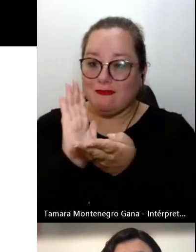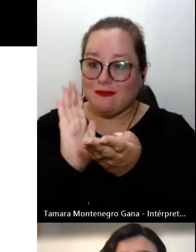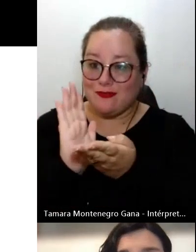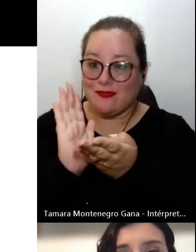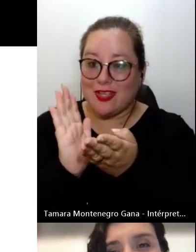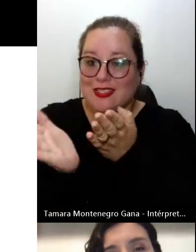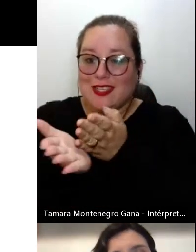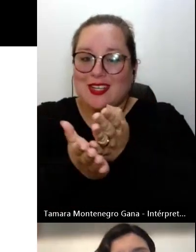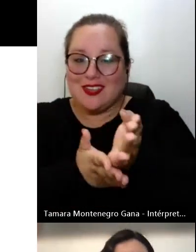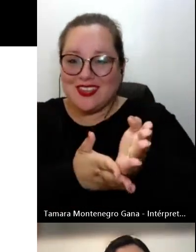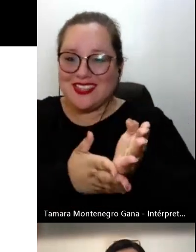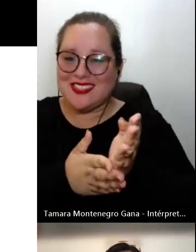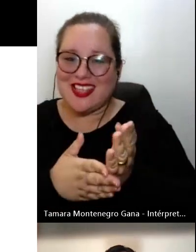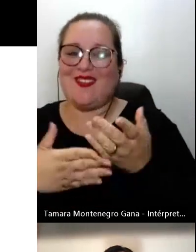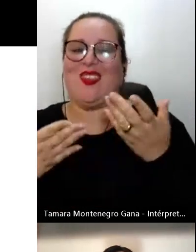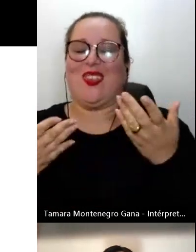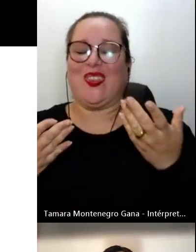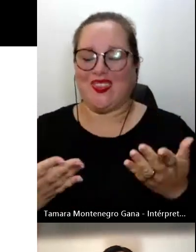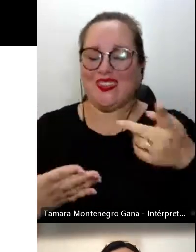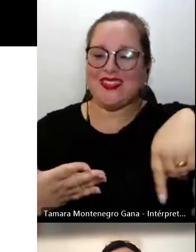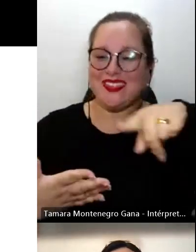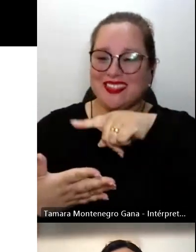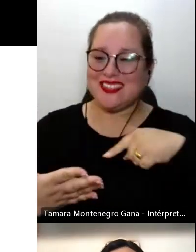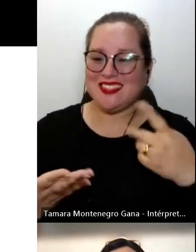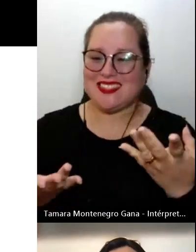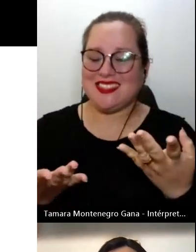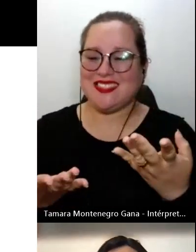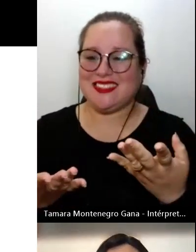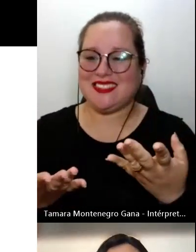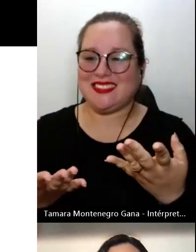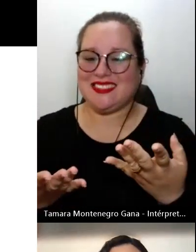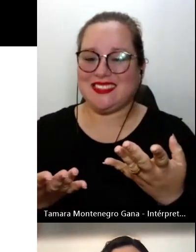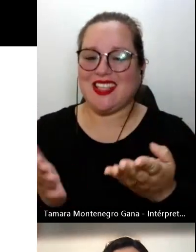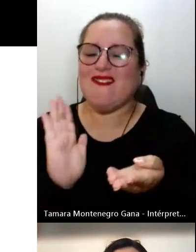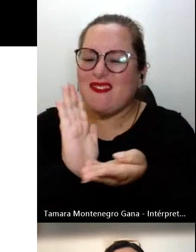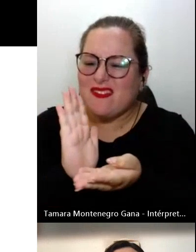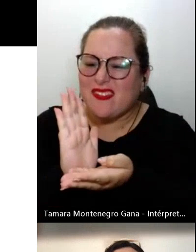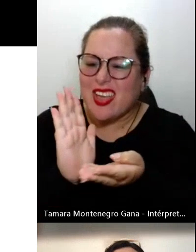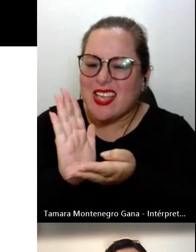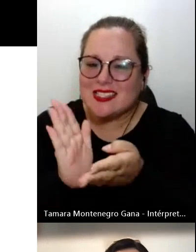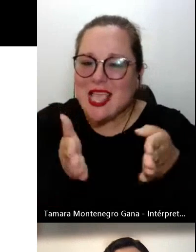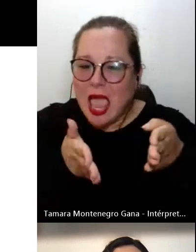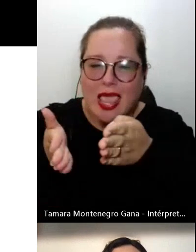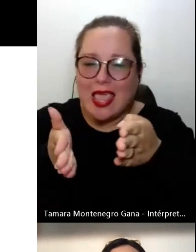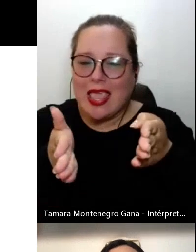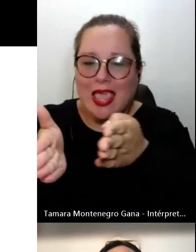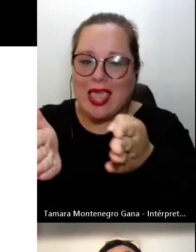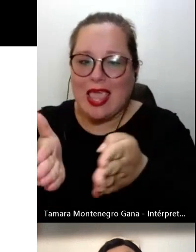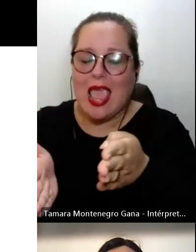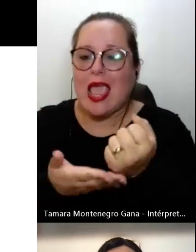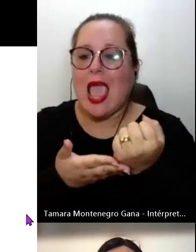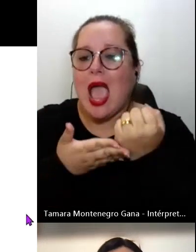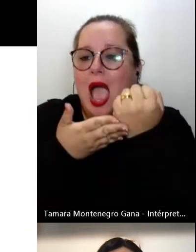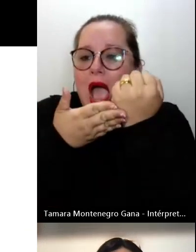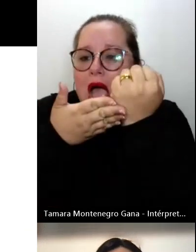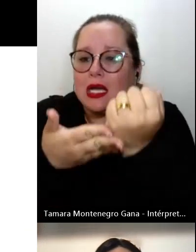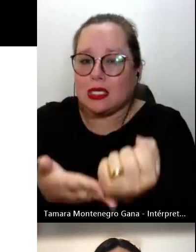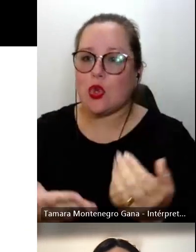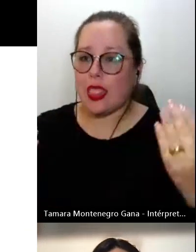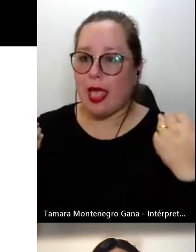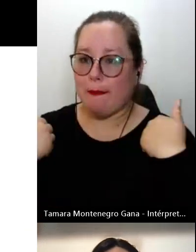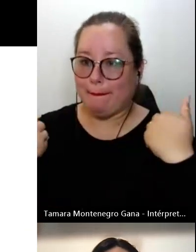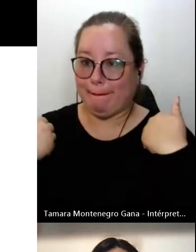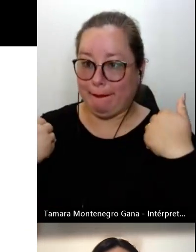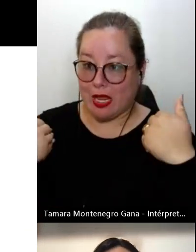Los principios a la base, entonces, que son la base, la guía que sostiene a estas prácticas y podríamos